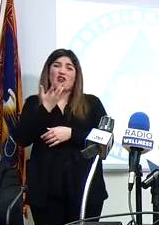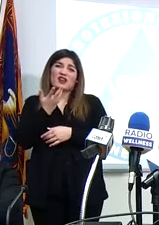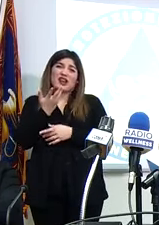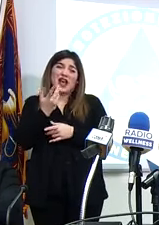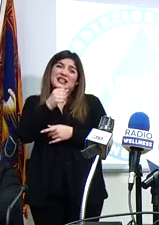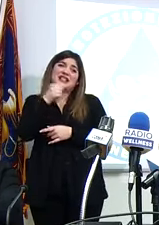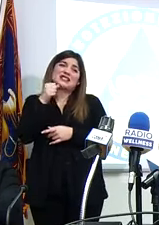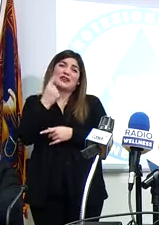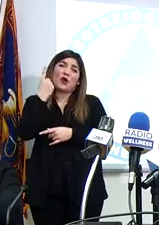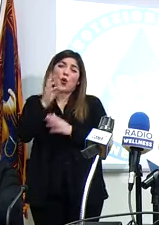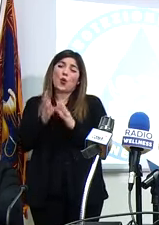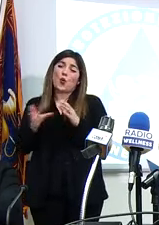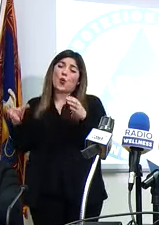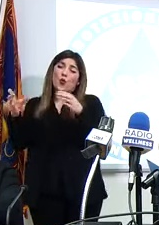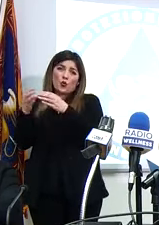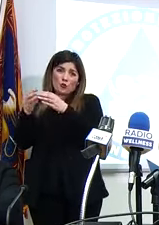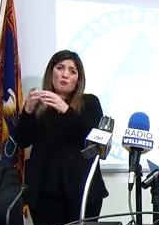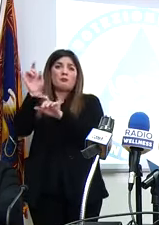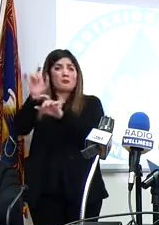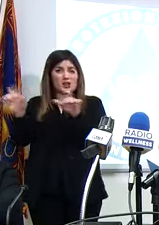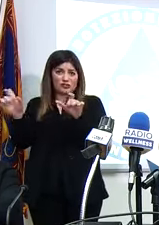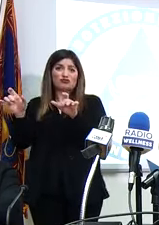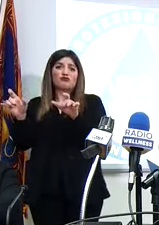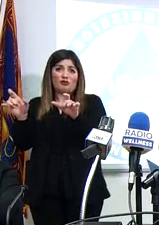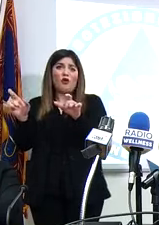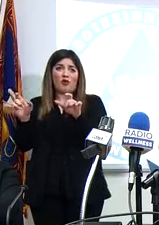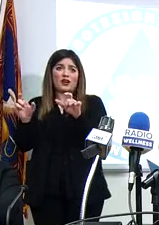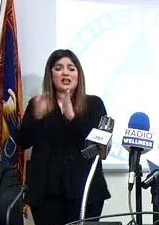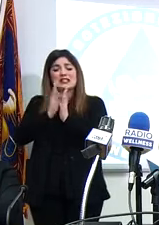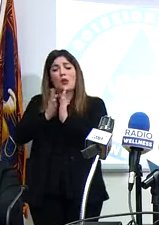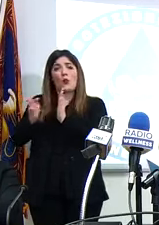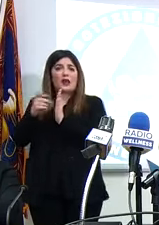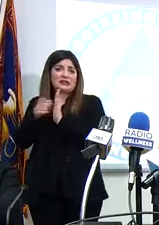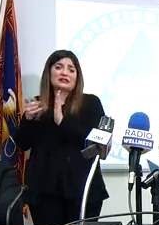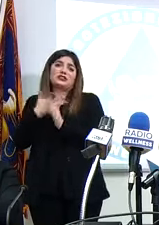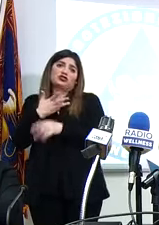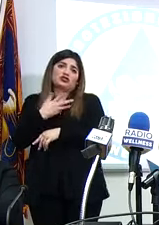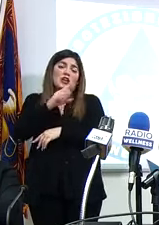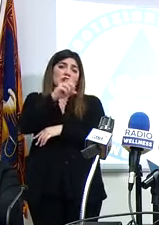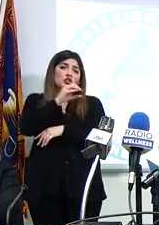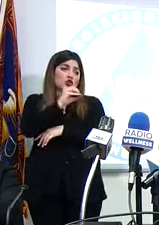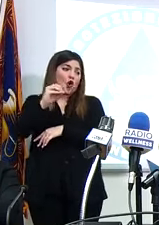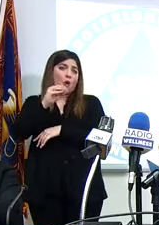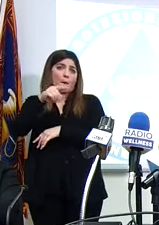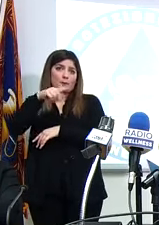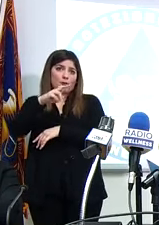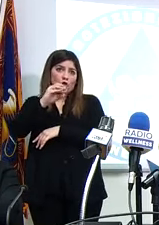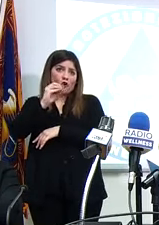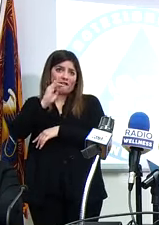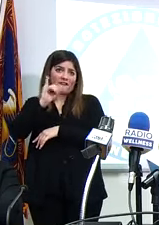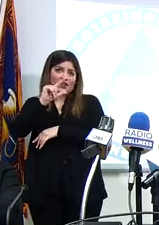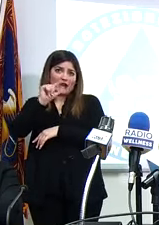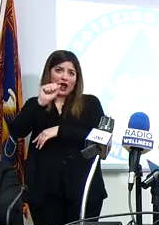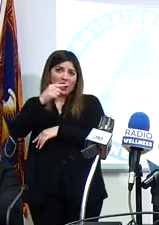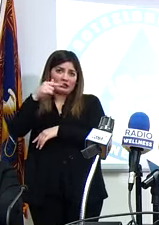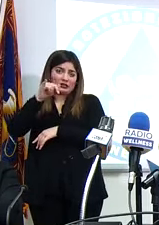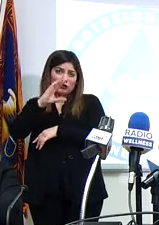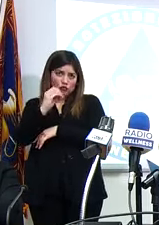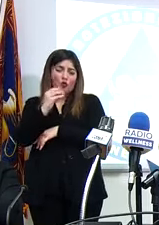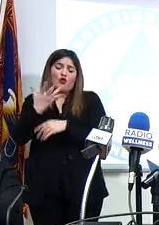abbiamo molto efficiente lo zoo profilattico, ne ho parlato con la direttrice, e quindi